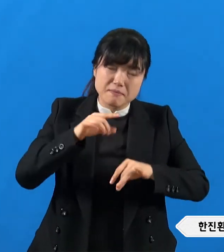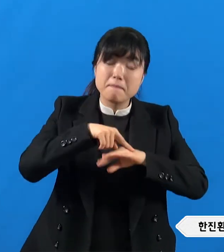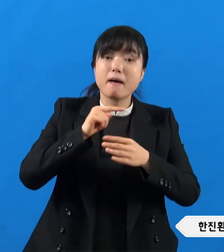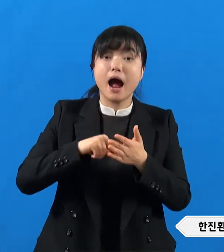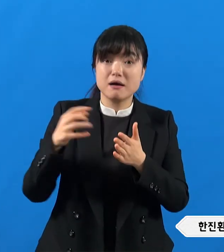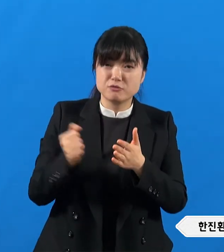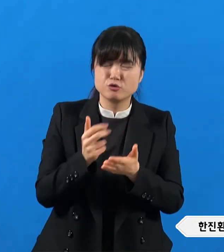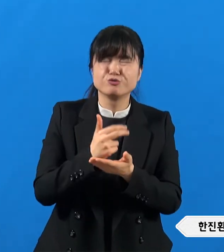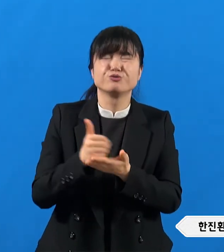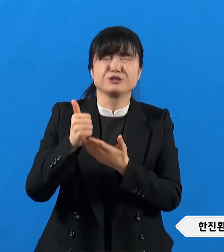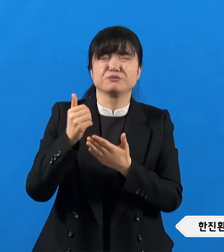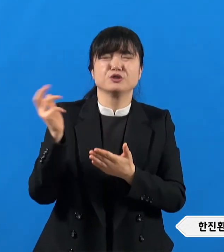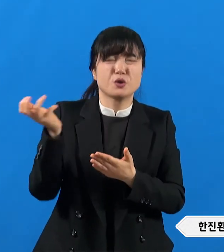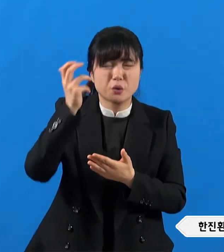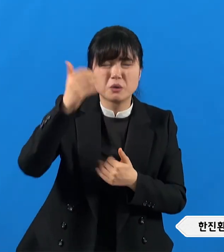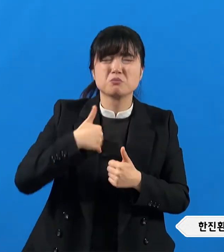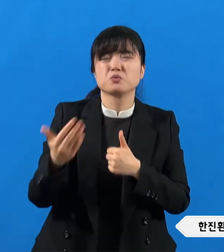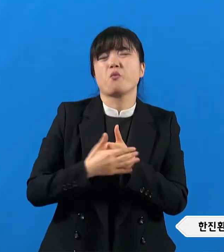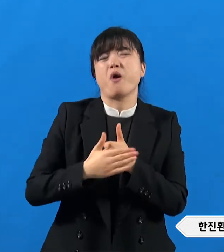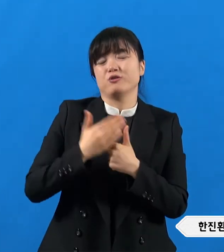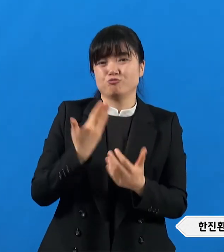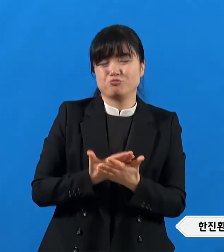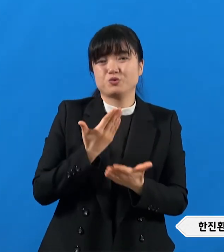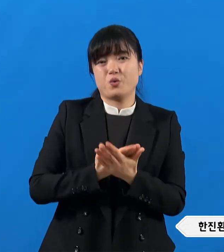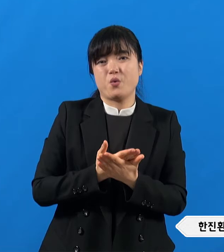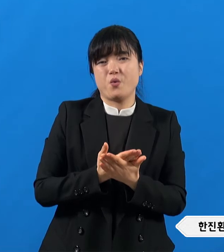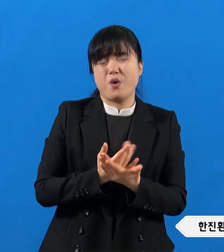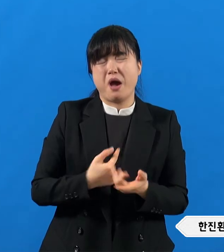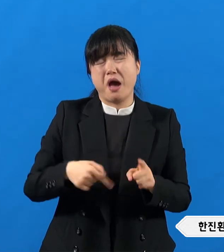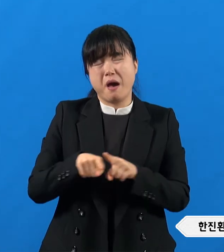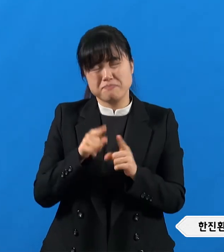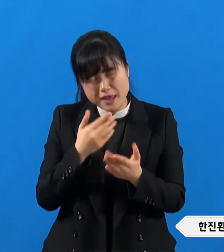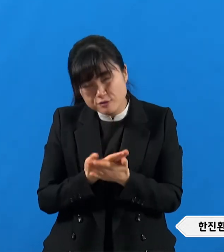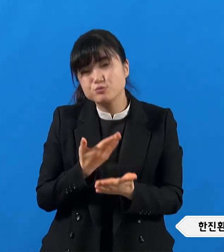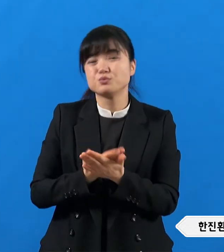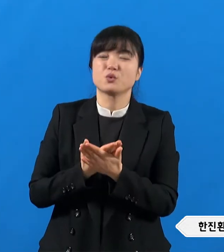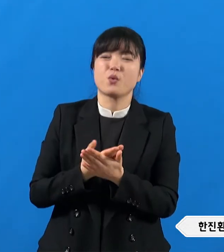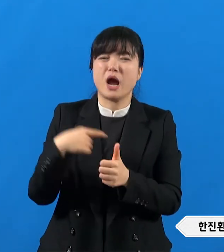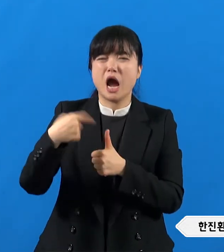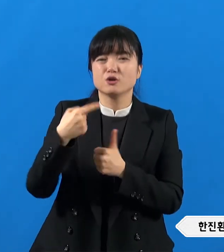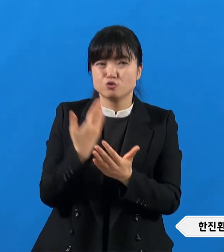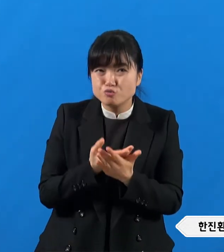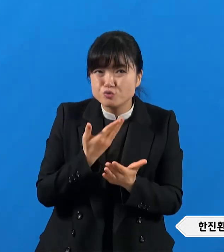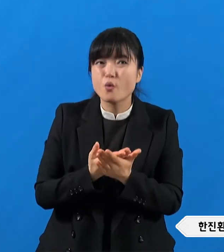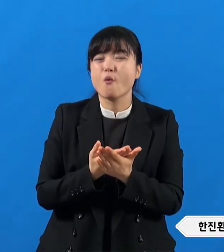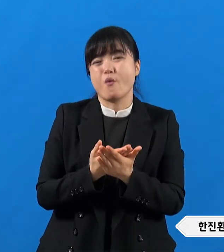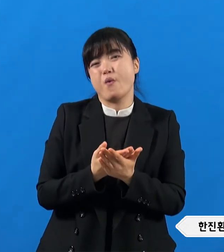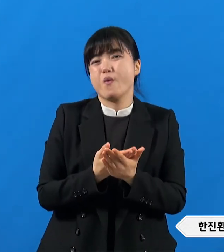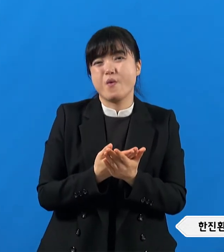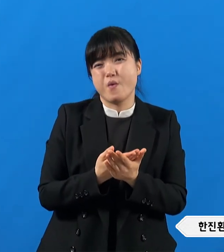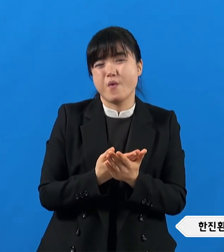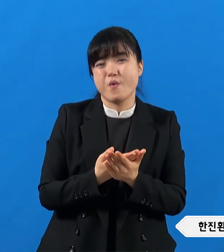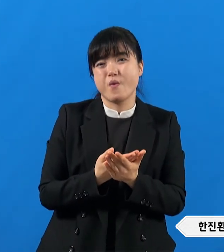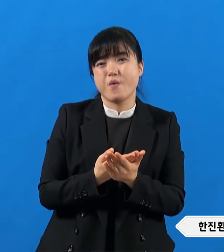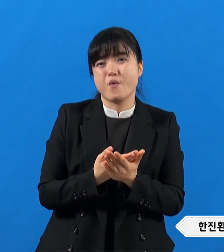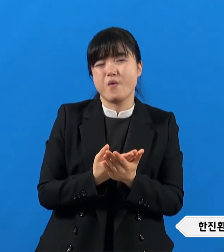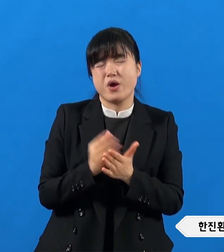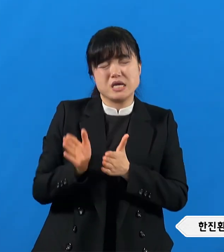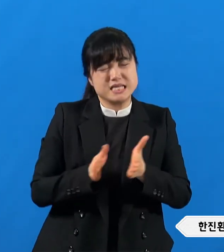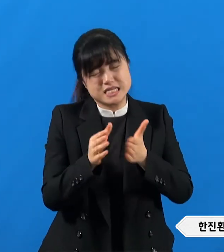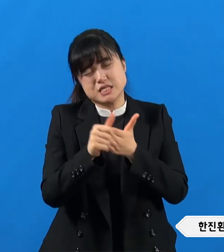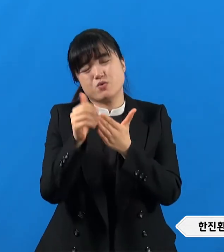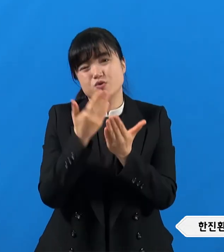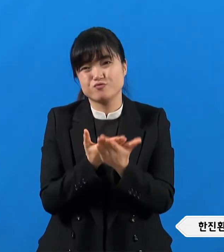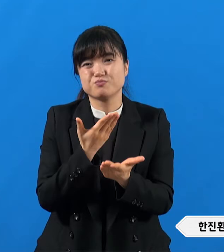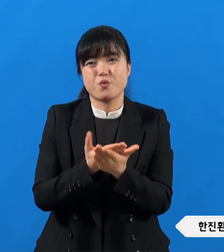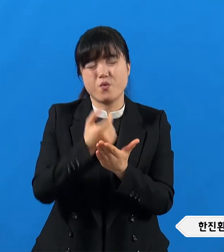주님, 성령님 도와주십시오. 함께 해 주십시오. 가르쳐 주십시오. 길을 인도해 주십시오.